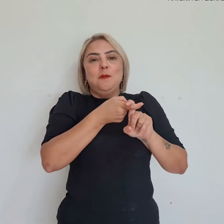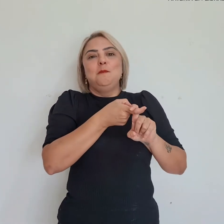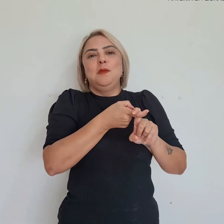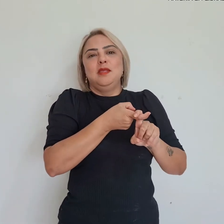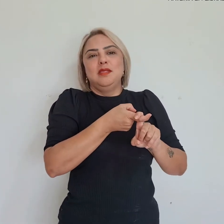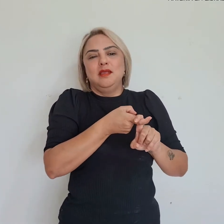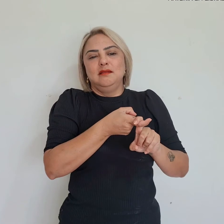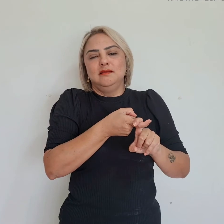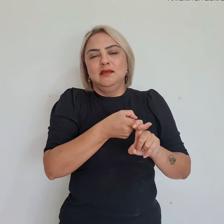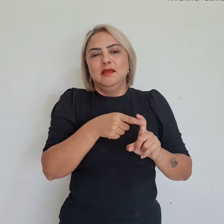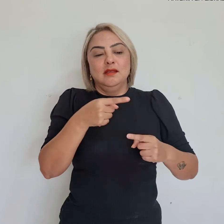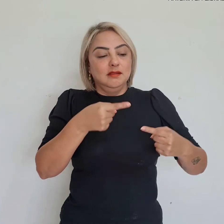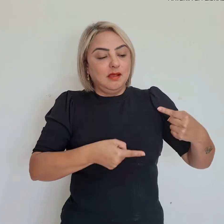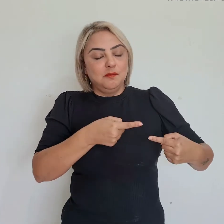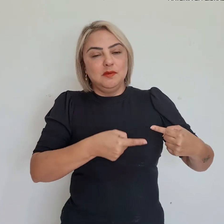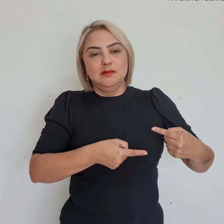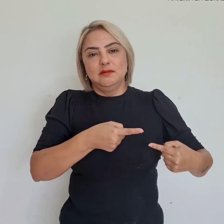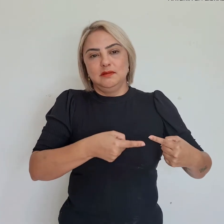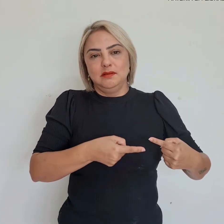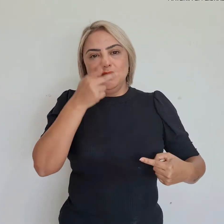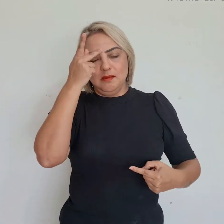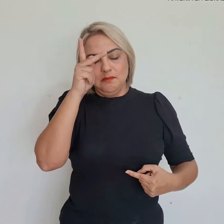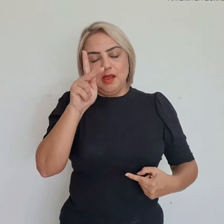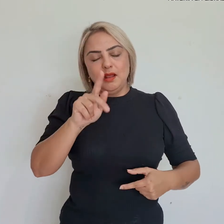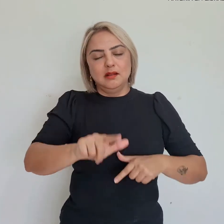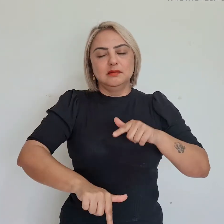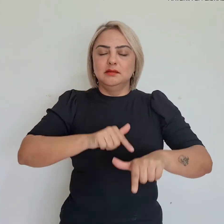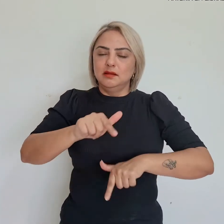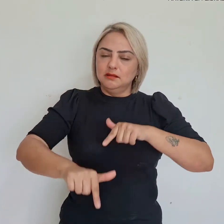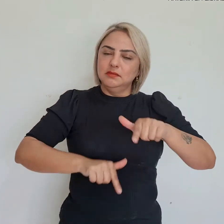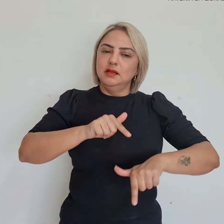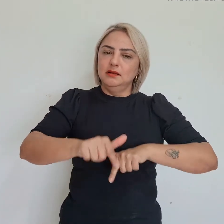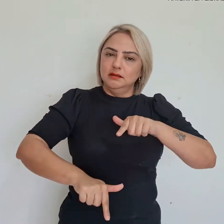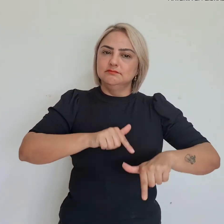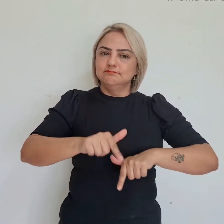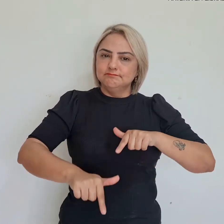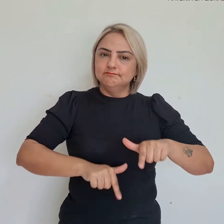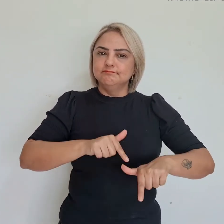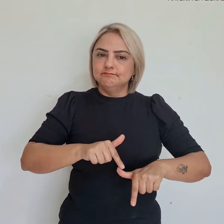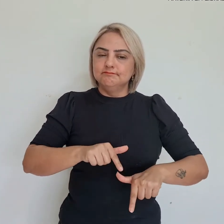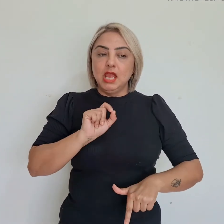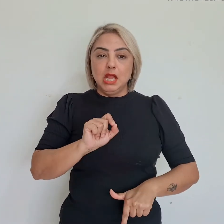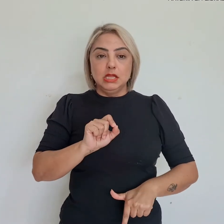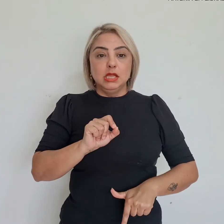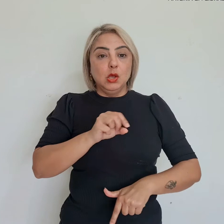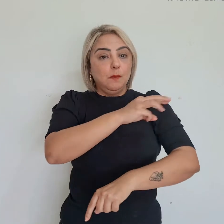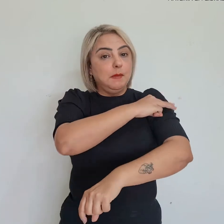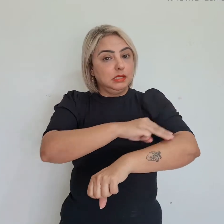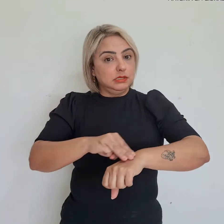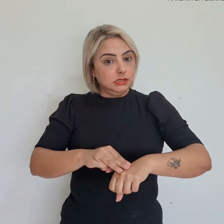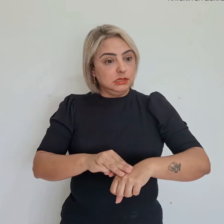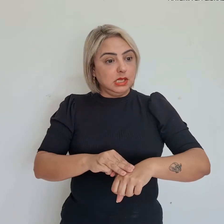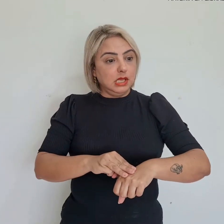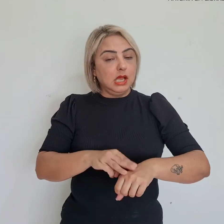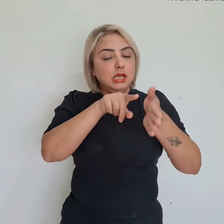condição política para exercerem suas atividades no magistério e na pesquisa